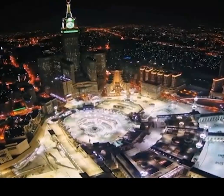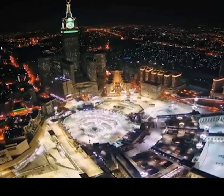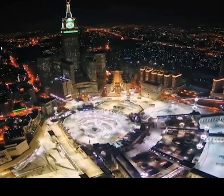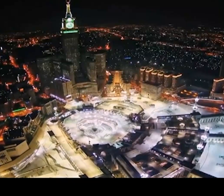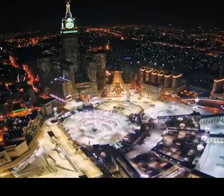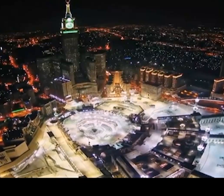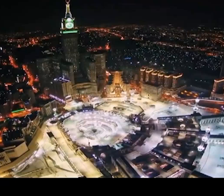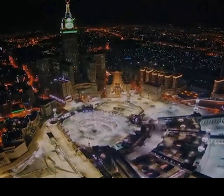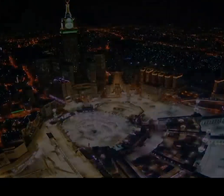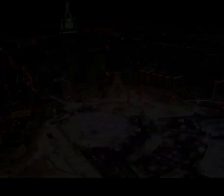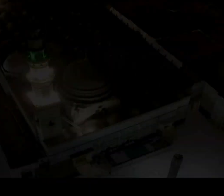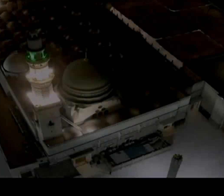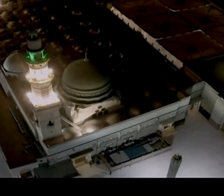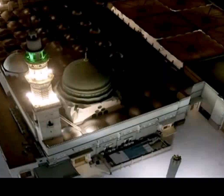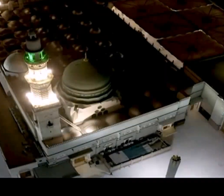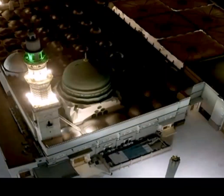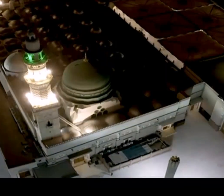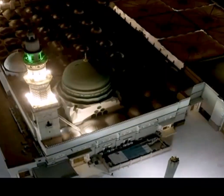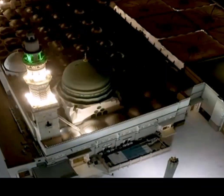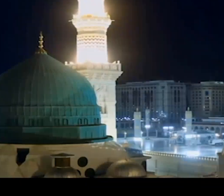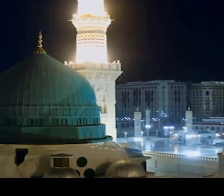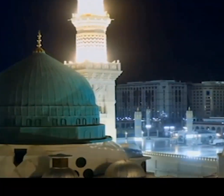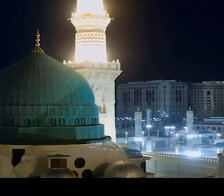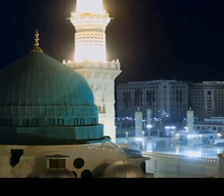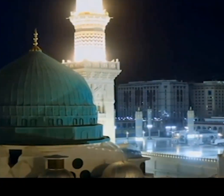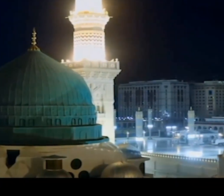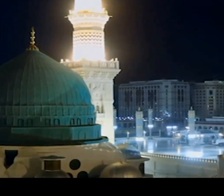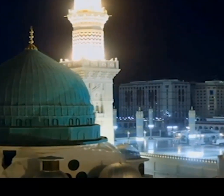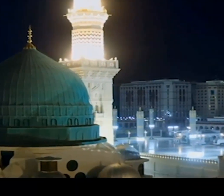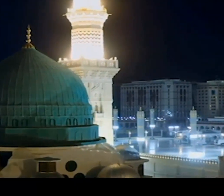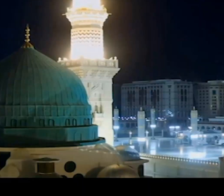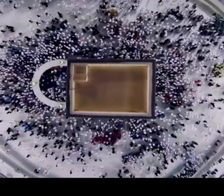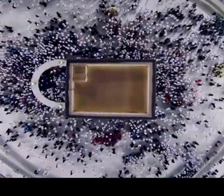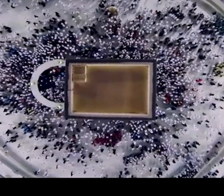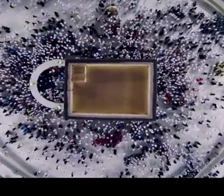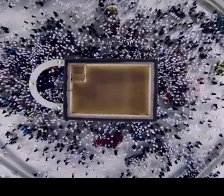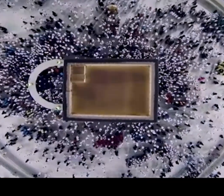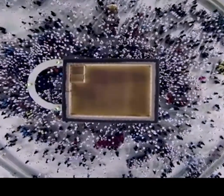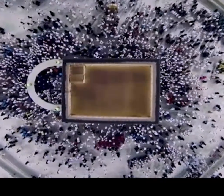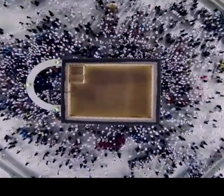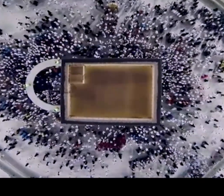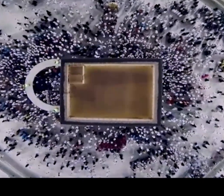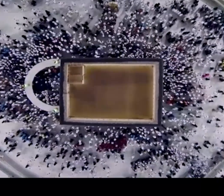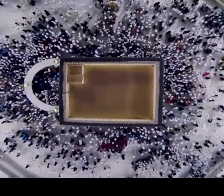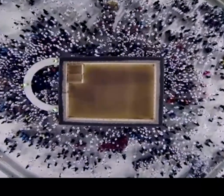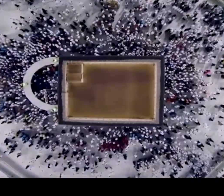الحمدللہ رب العالمین والصلاة والسلام على سید المرسلین اما بعد فاعوذ باللہ